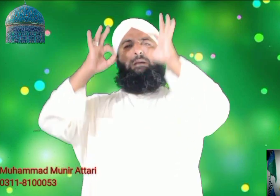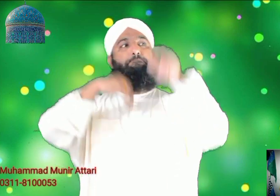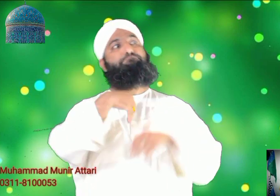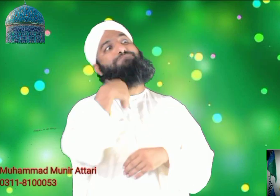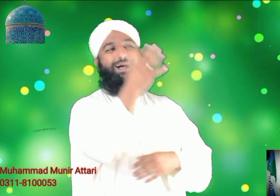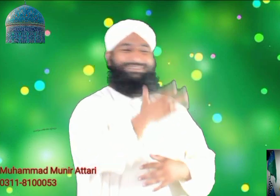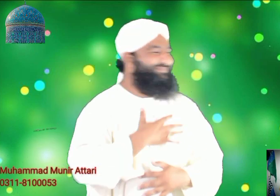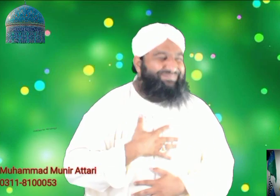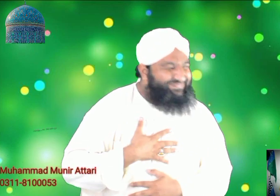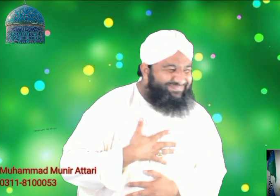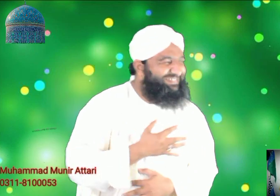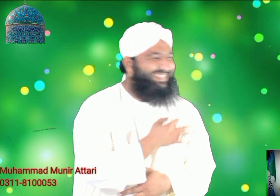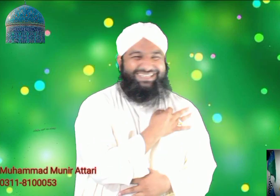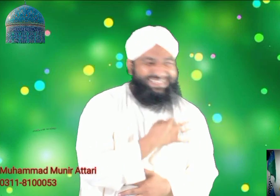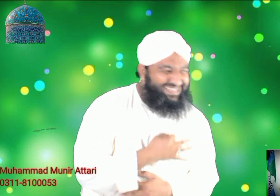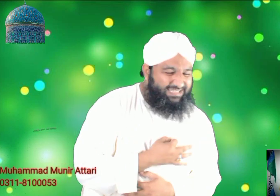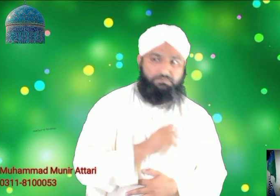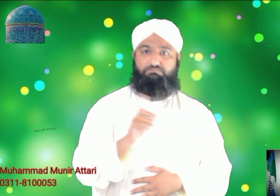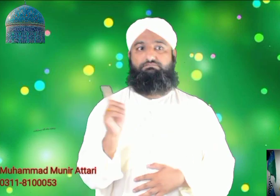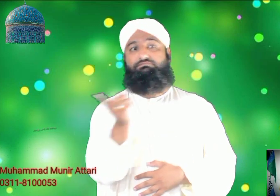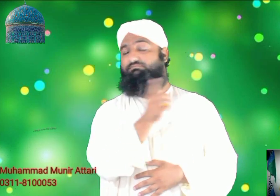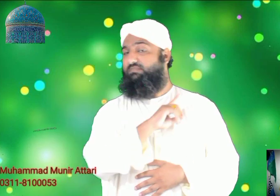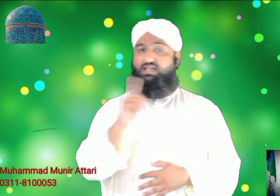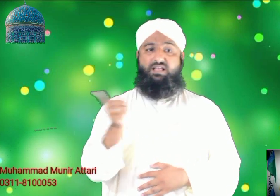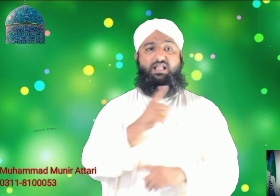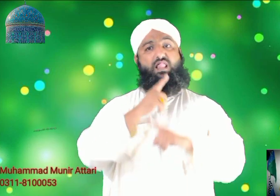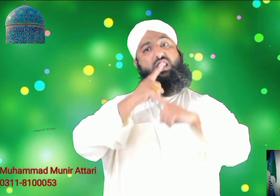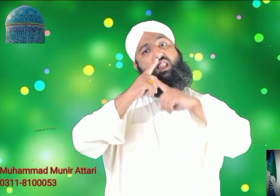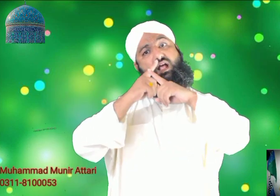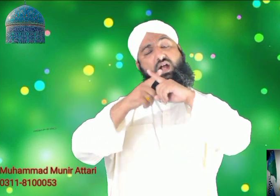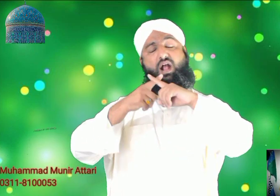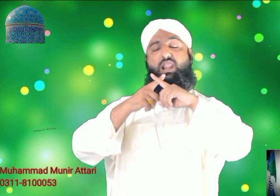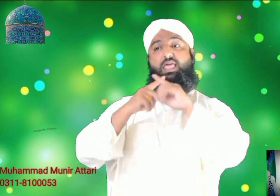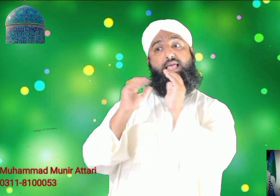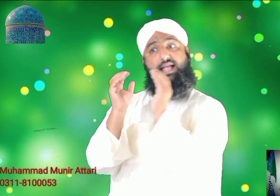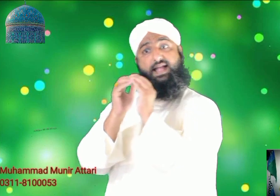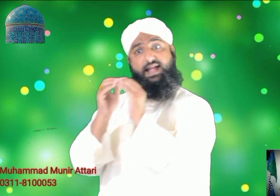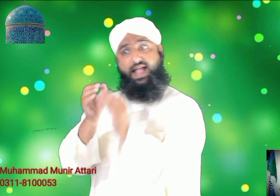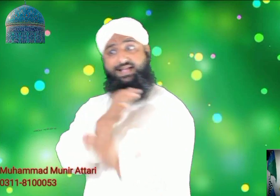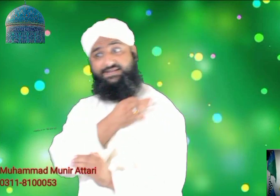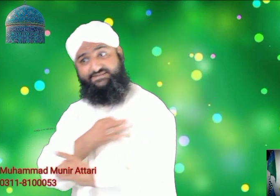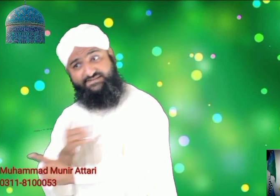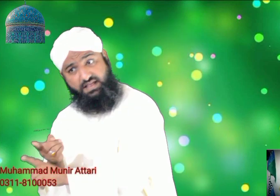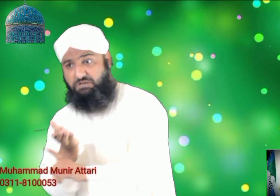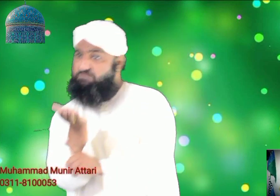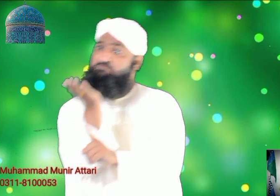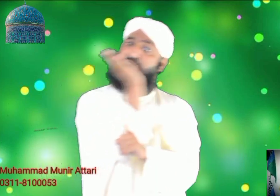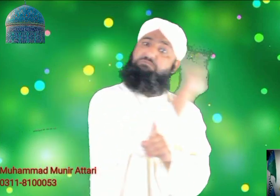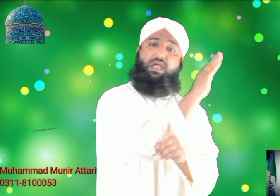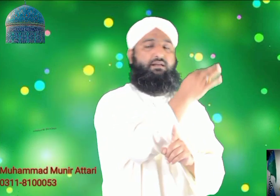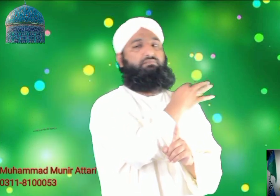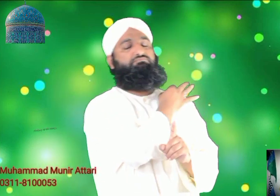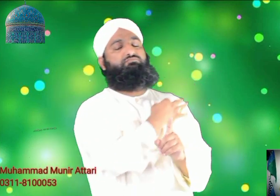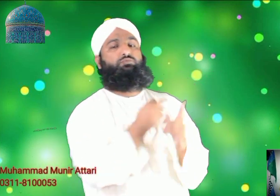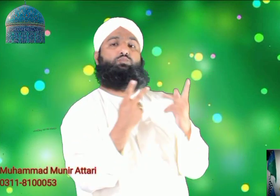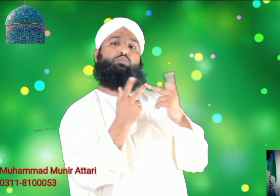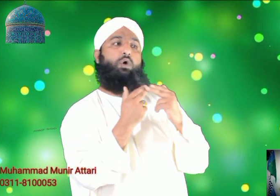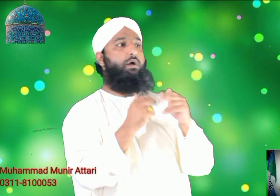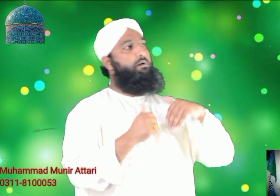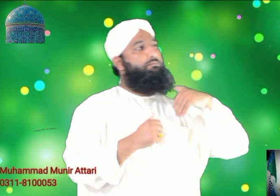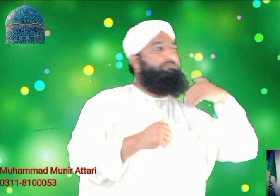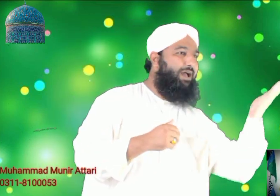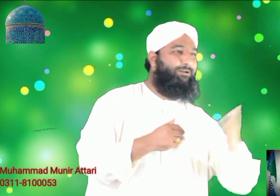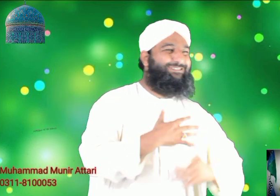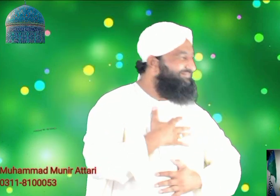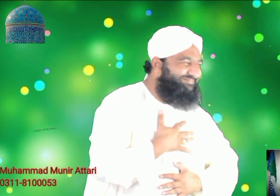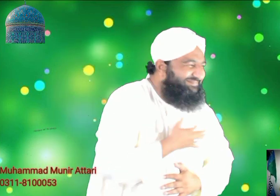یہ ہے کہ ہماری خلوتیں بھی پاک ہوں، ہیں ہمارے قریب رہنے والوں کو بھی لگے کہ واقعی اللہ والا ہے، باہر والے کہیں اور اندر برا حال